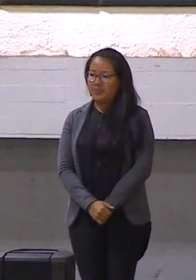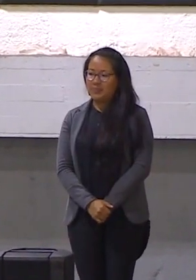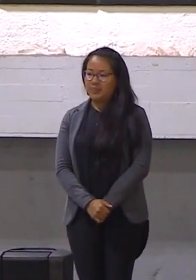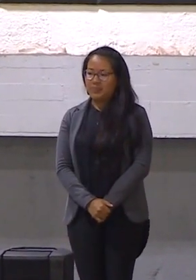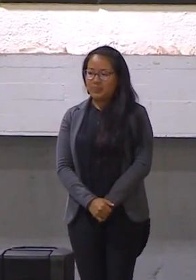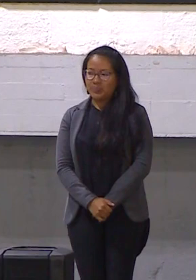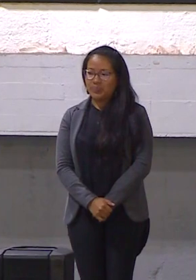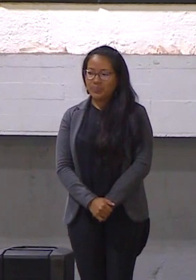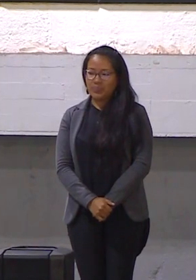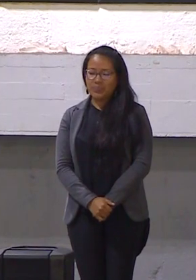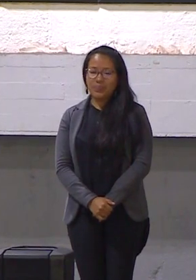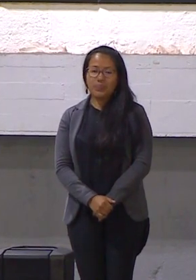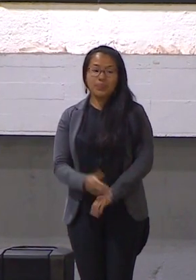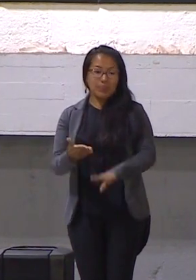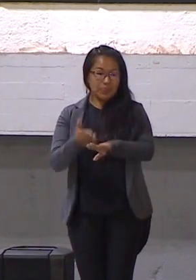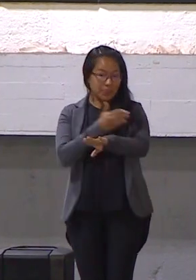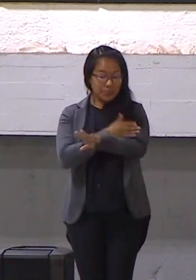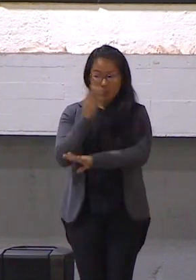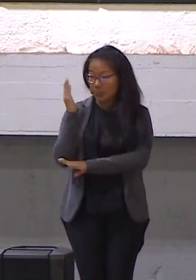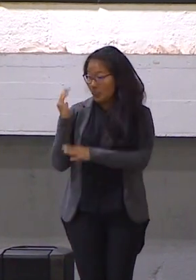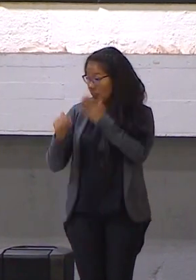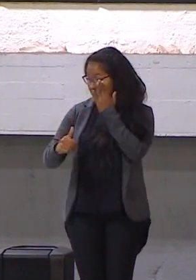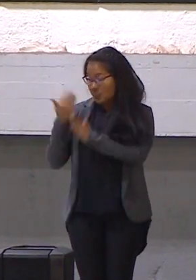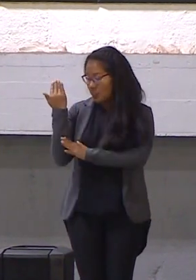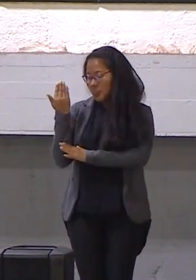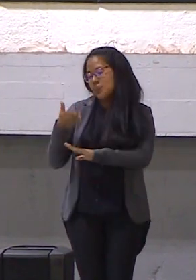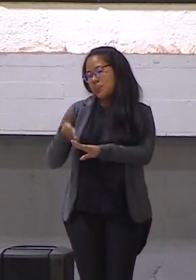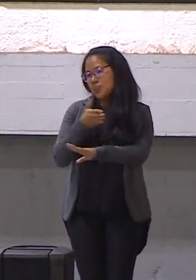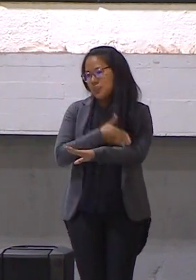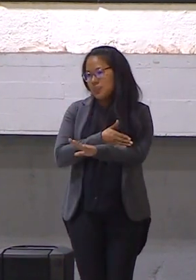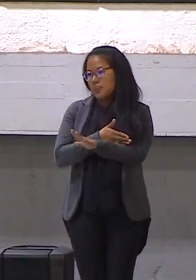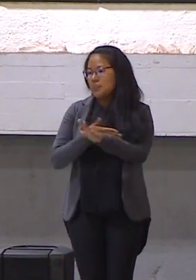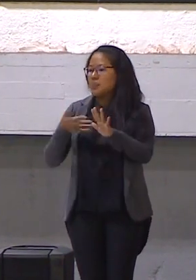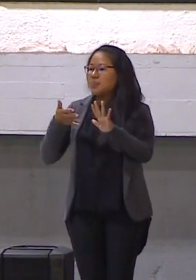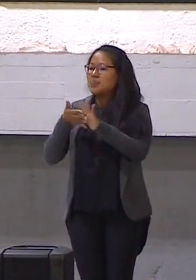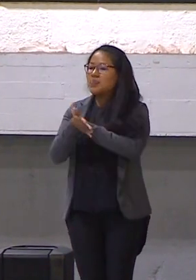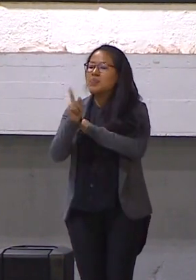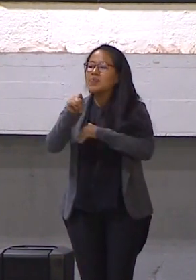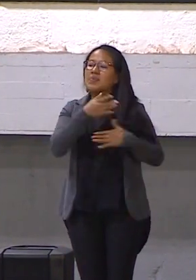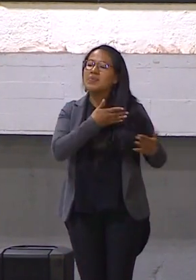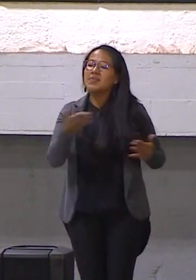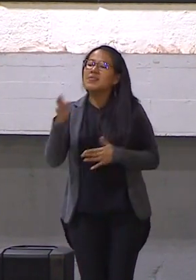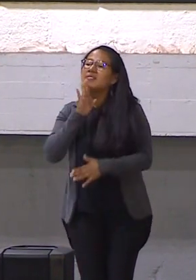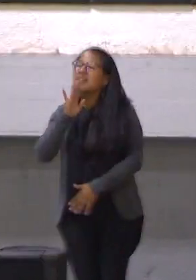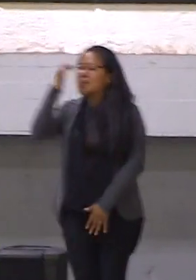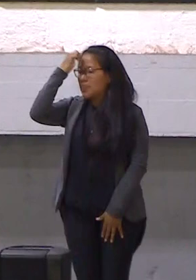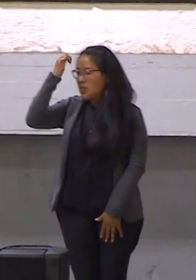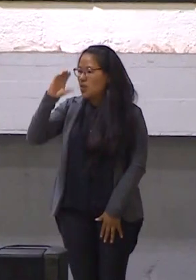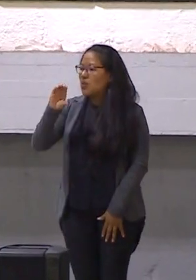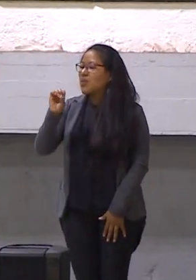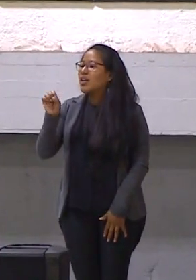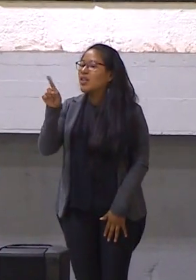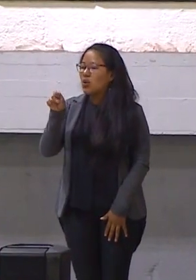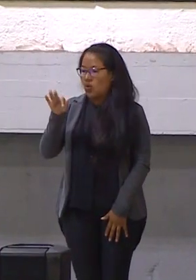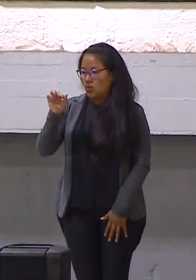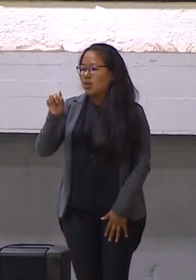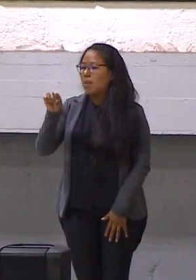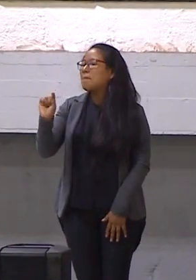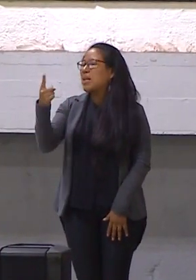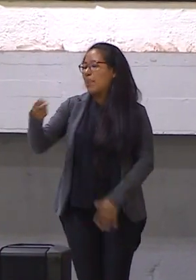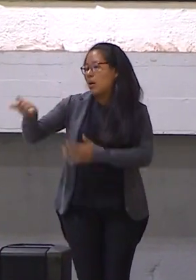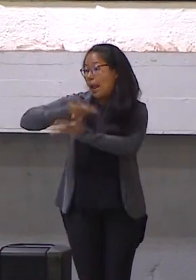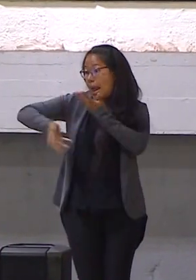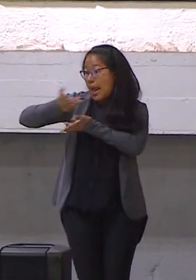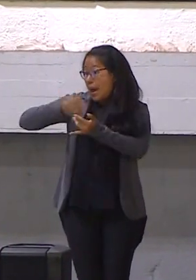antes de iniciar vamos a hacer tenemos el saludo de la señora constanza castellanos del comité